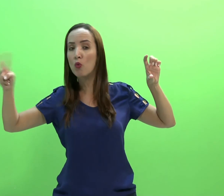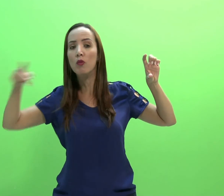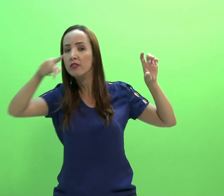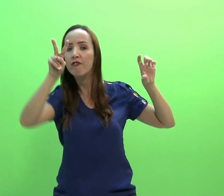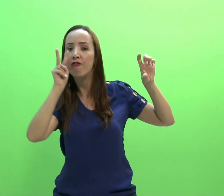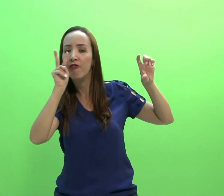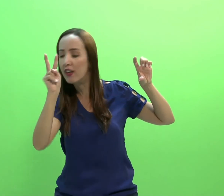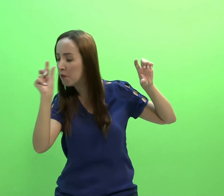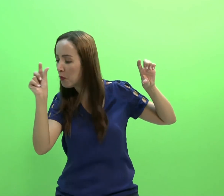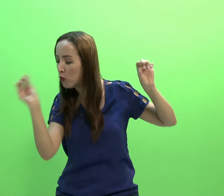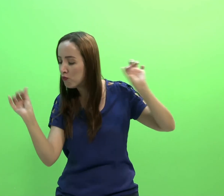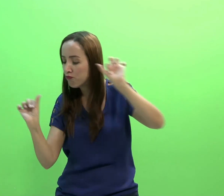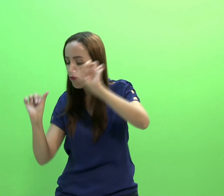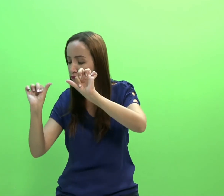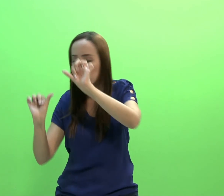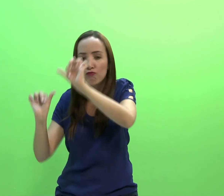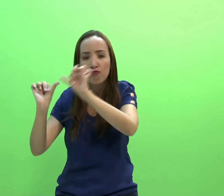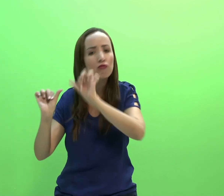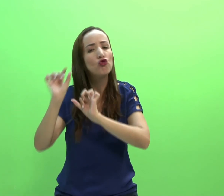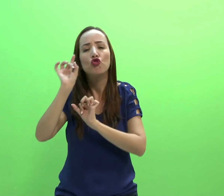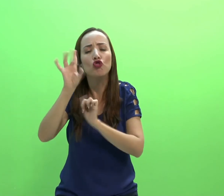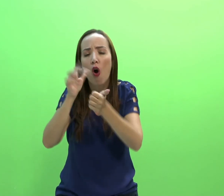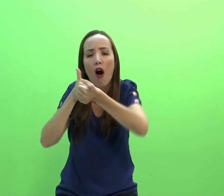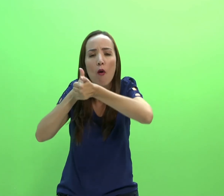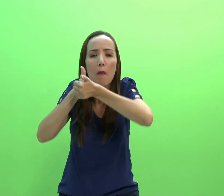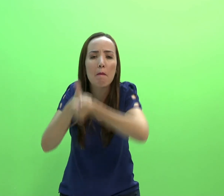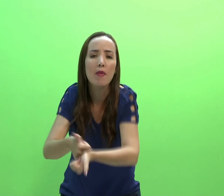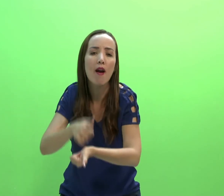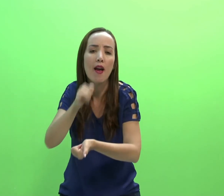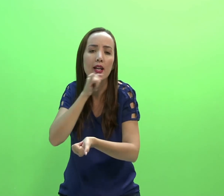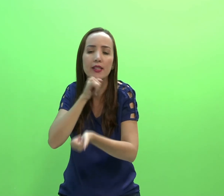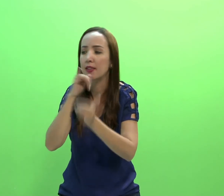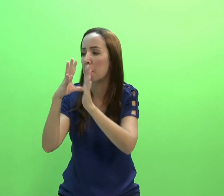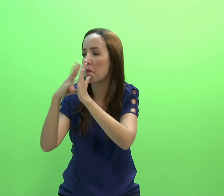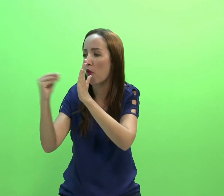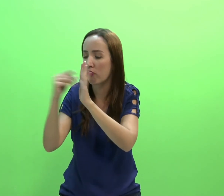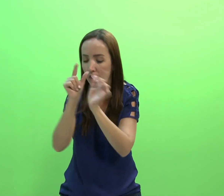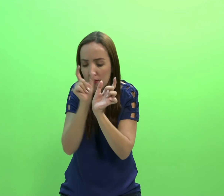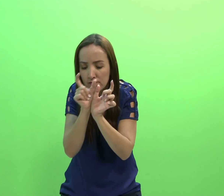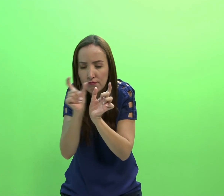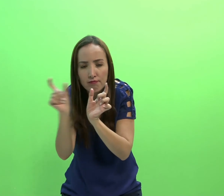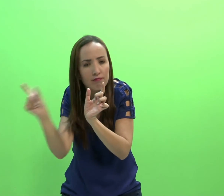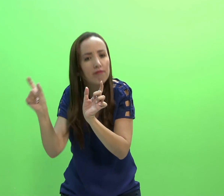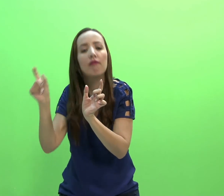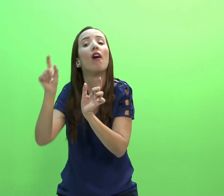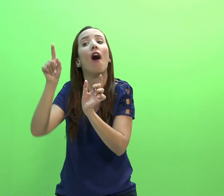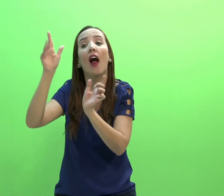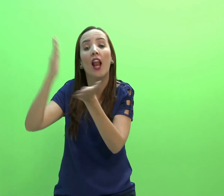é que, ao colocar a referência, precisa-se ater a todos os